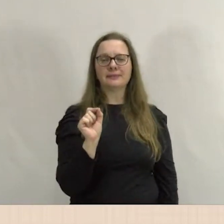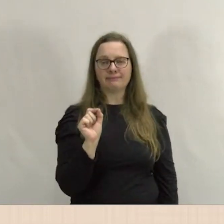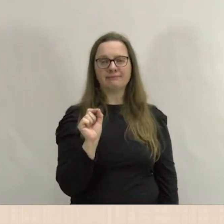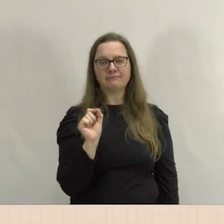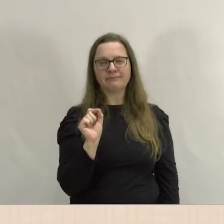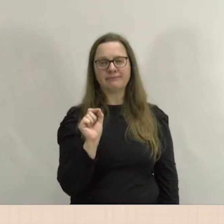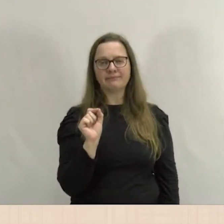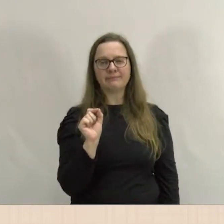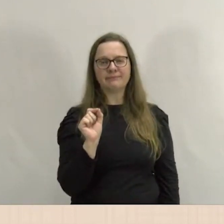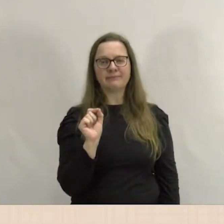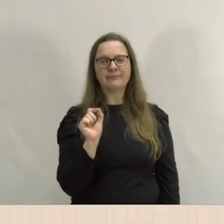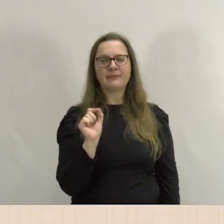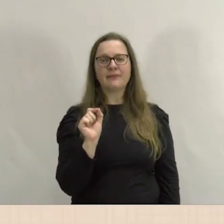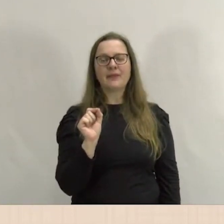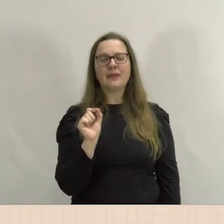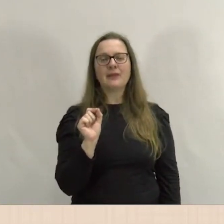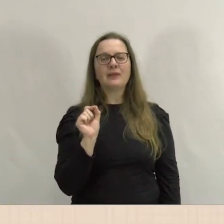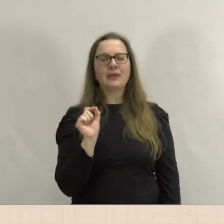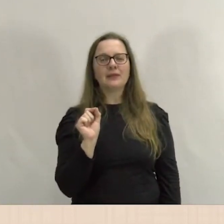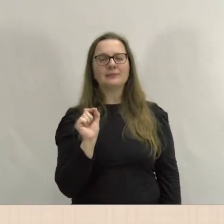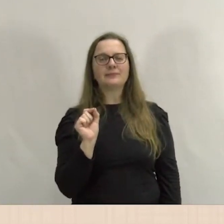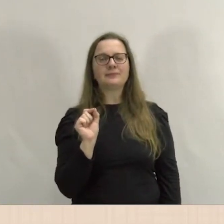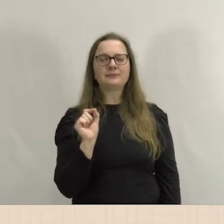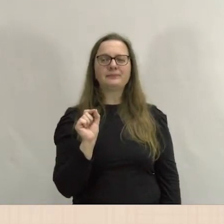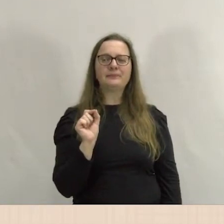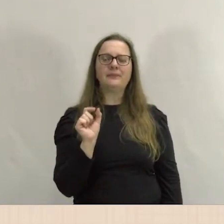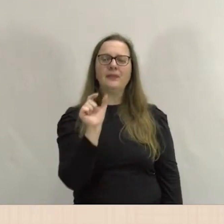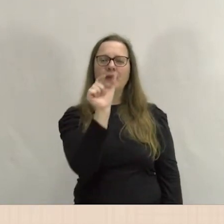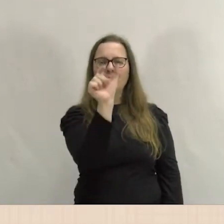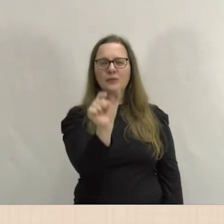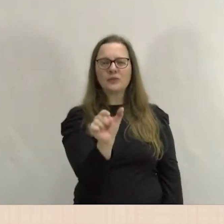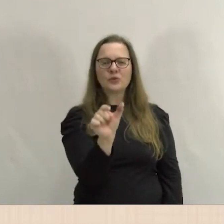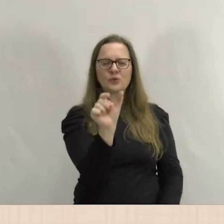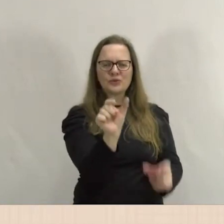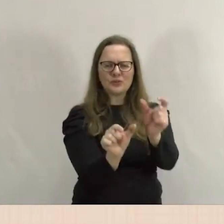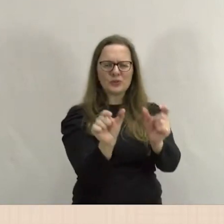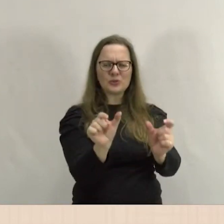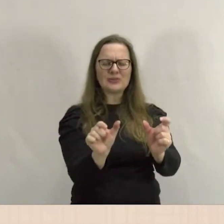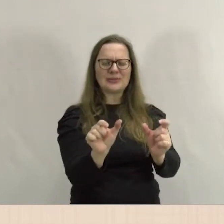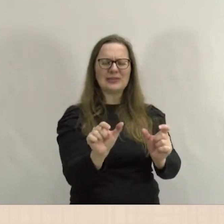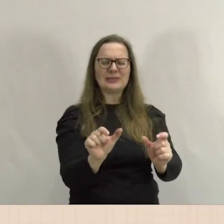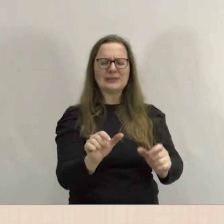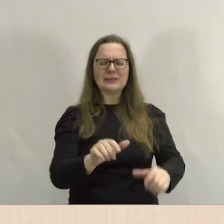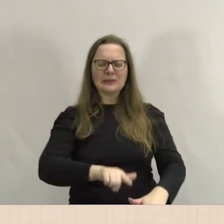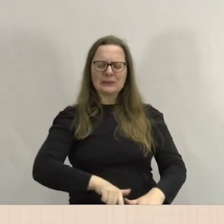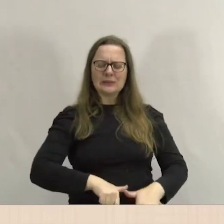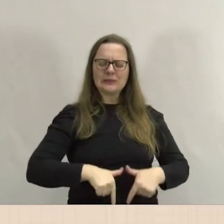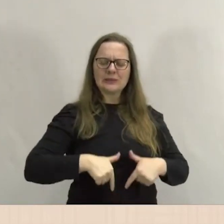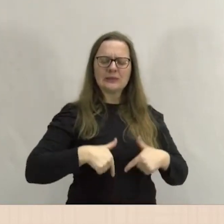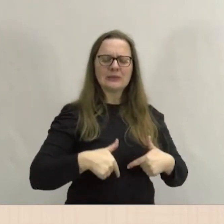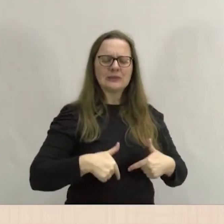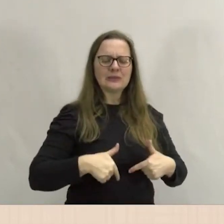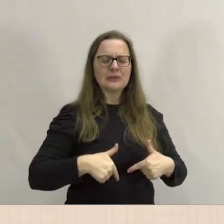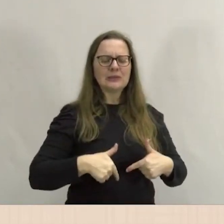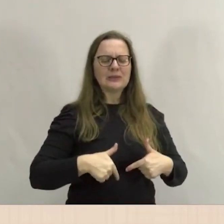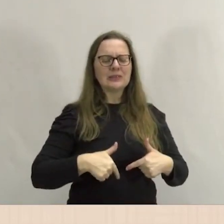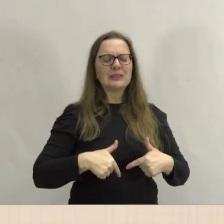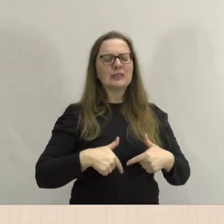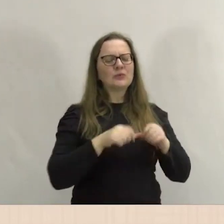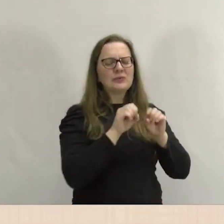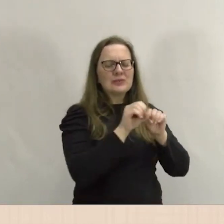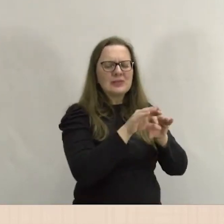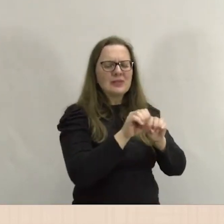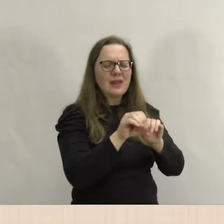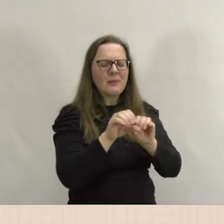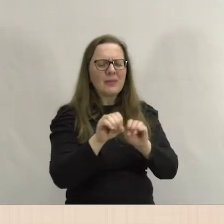apostólicos. Os pais apostólicos são aqueles que se esforçaram em não deixar o ensinamento dos